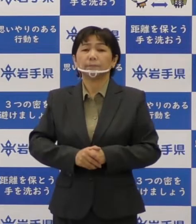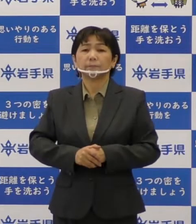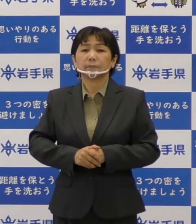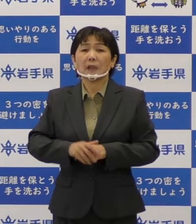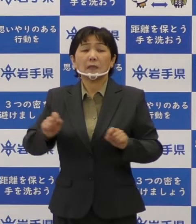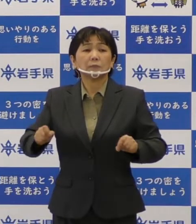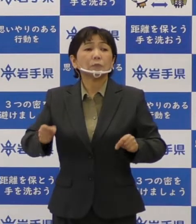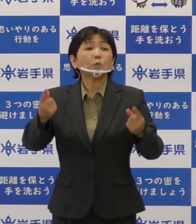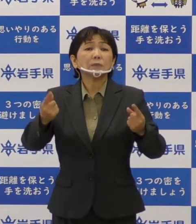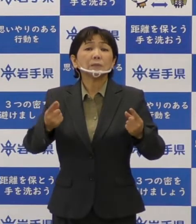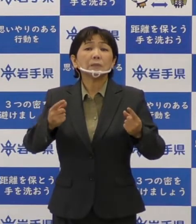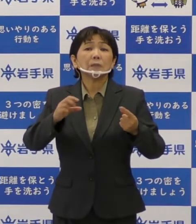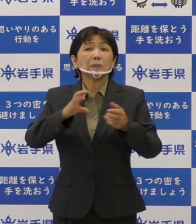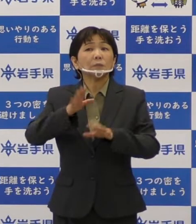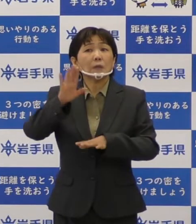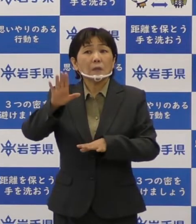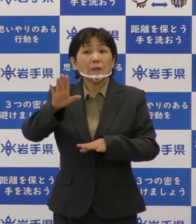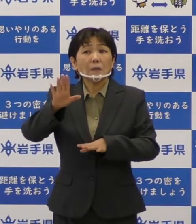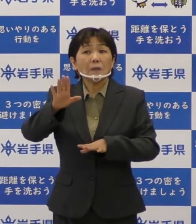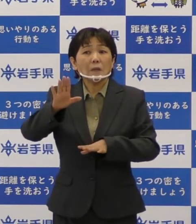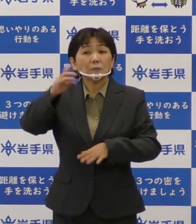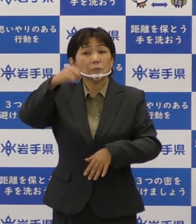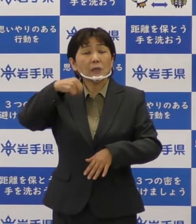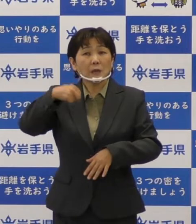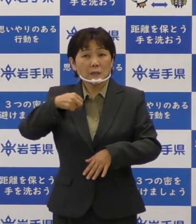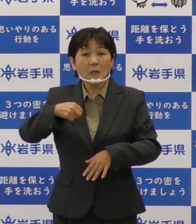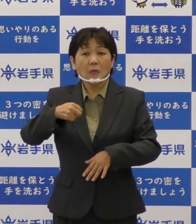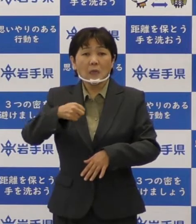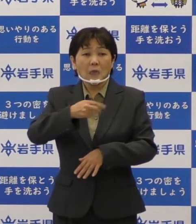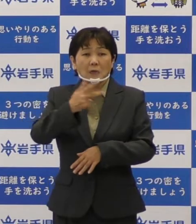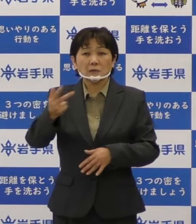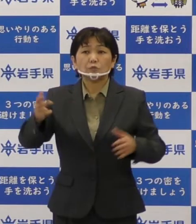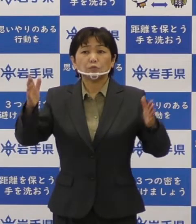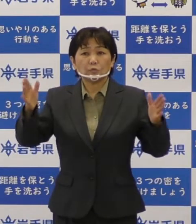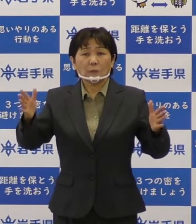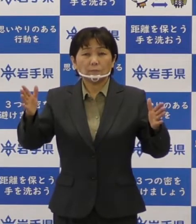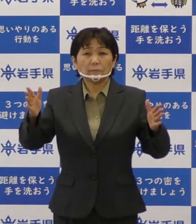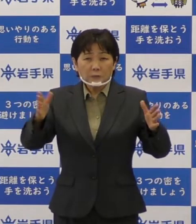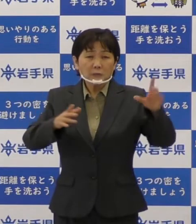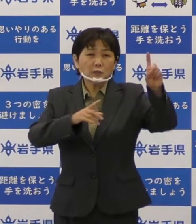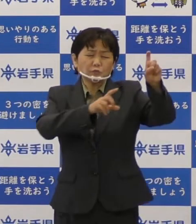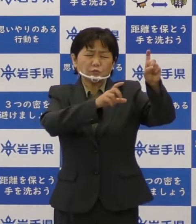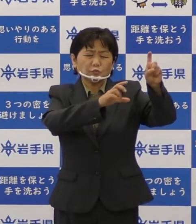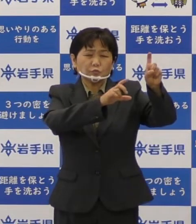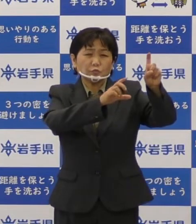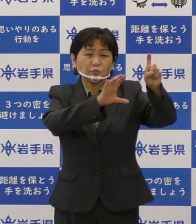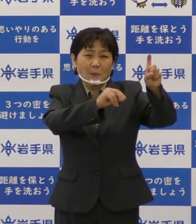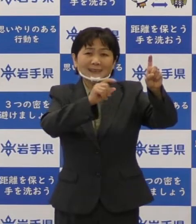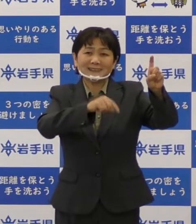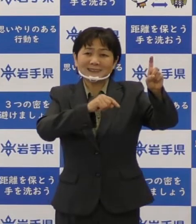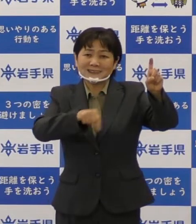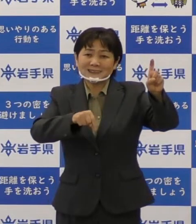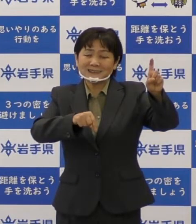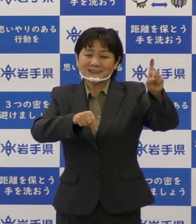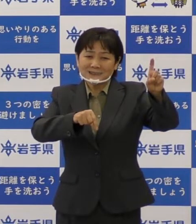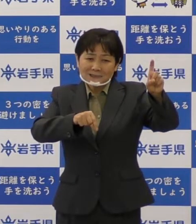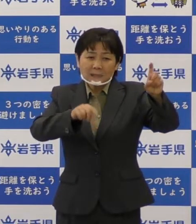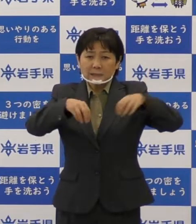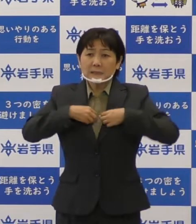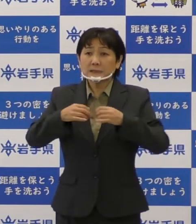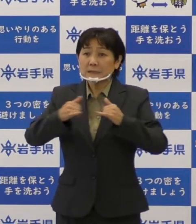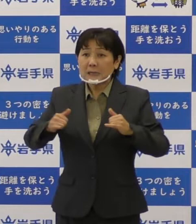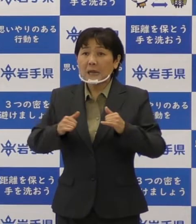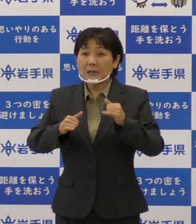県内で1人当たり、1週間10万人当たり 2.5 人を超える、それ